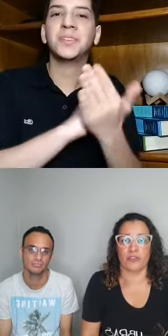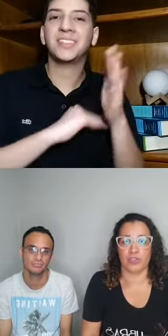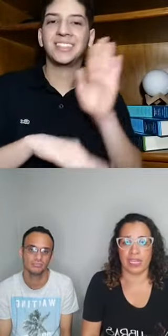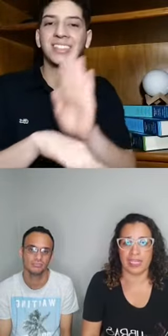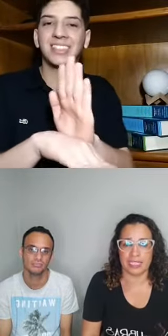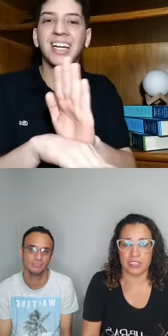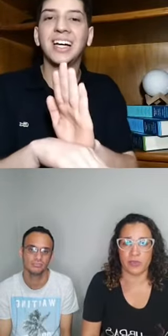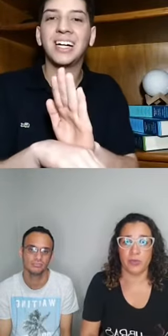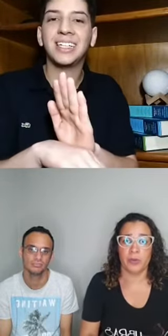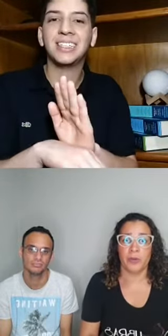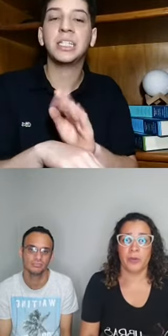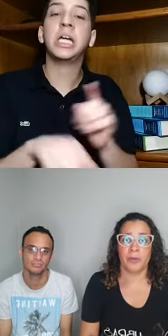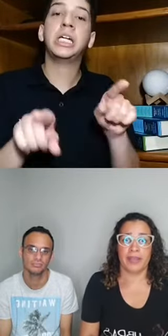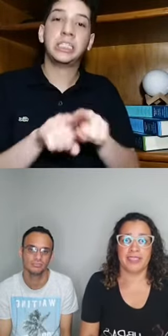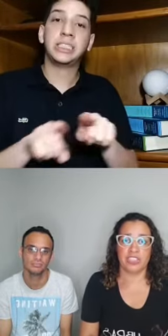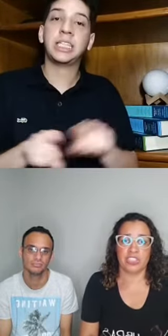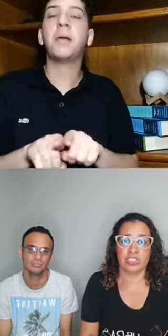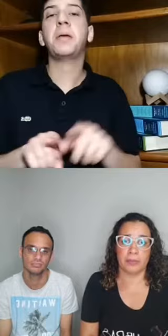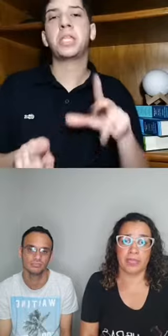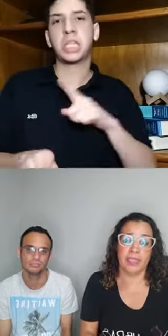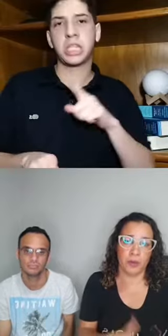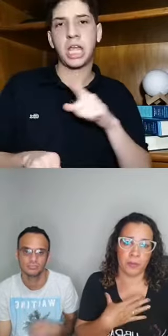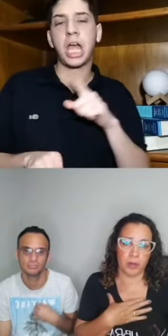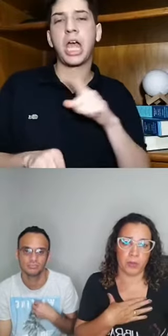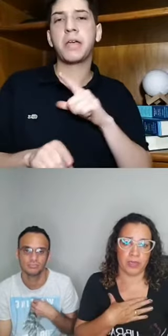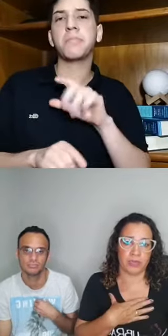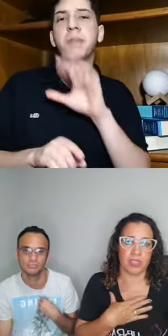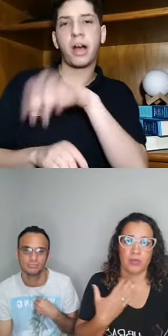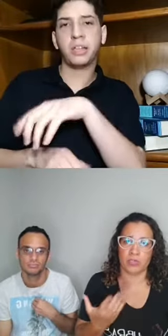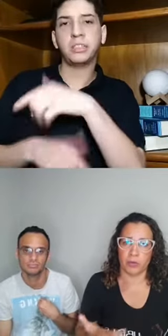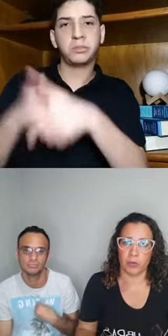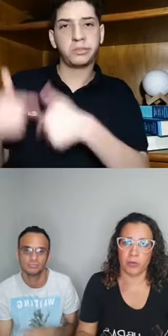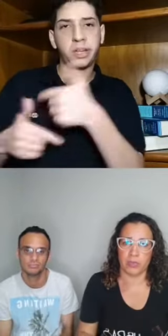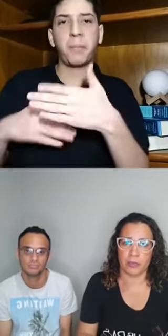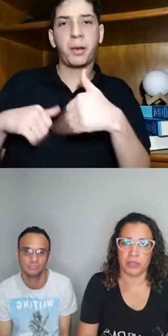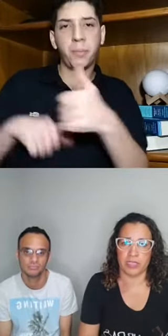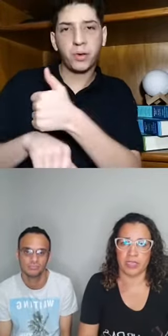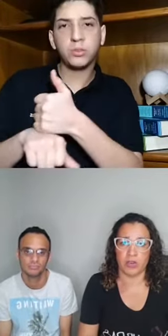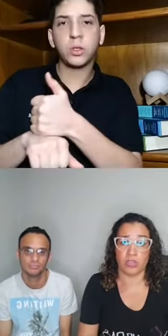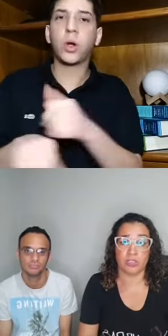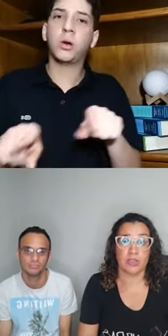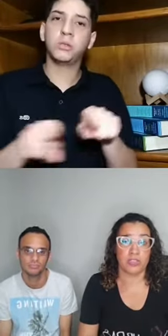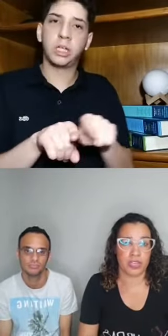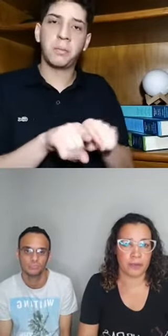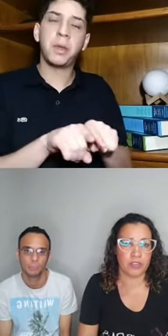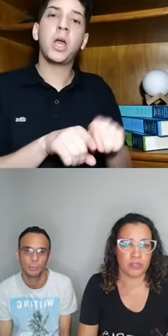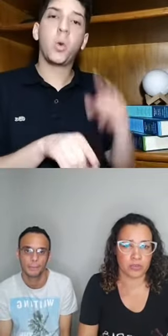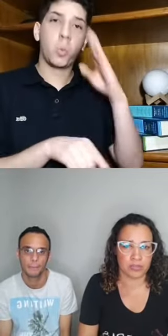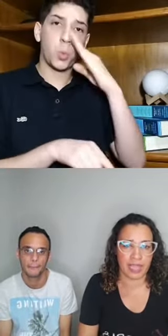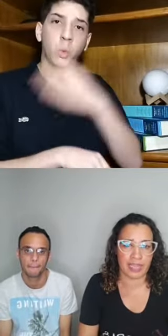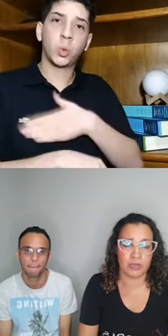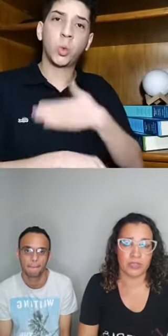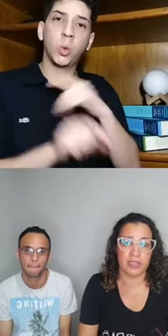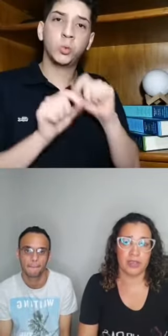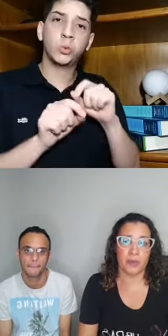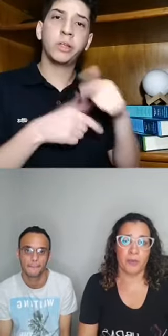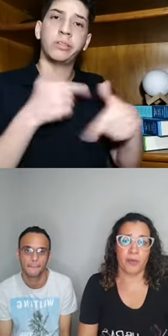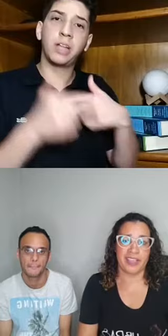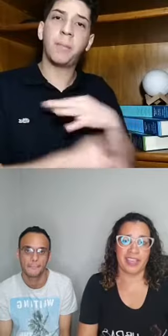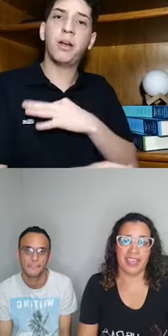o profissionalismo, mas a gente também, eu pelo menos amo, também o Bruno também, eu sei que ele gosta de trabalhos